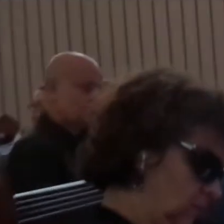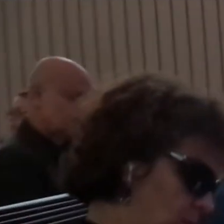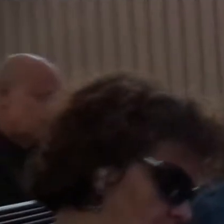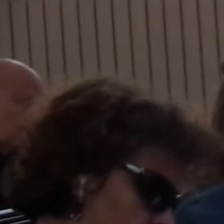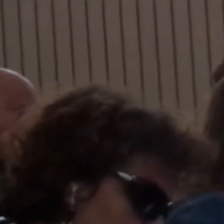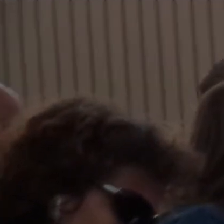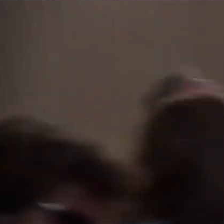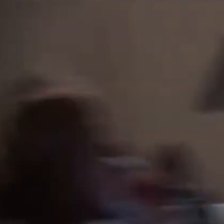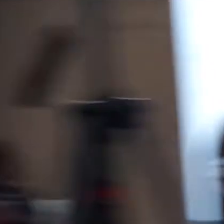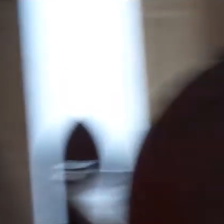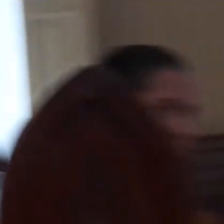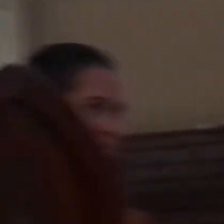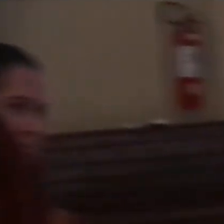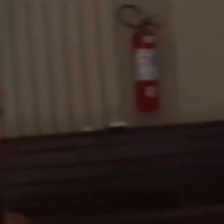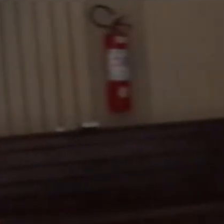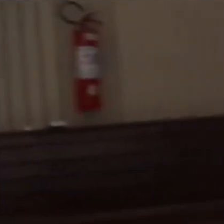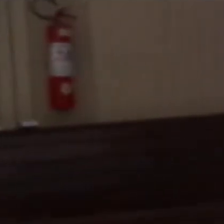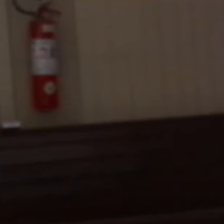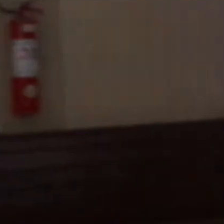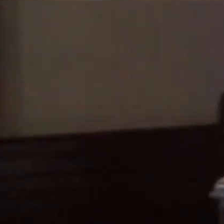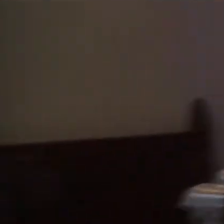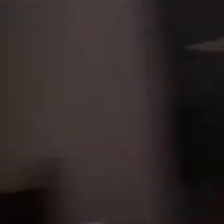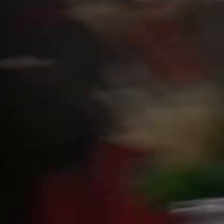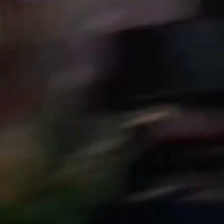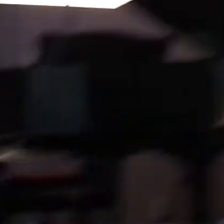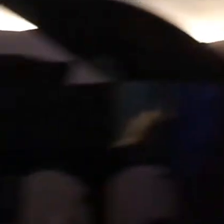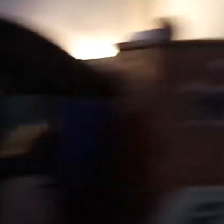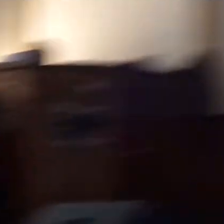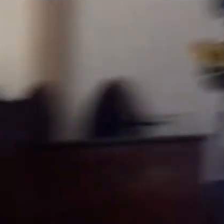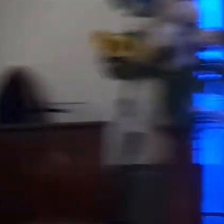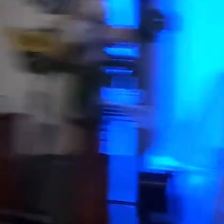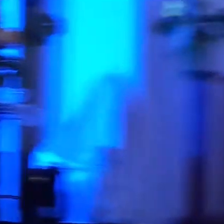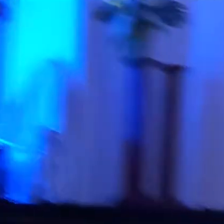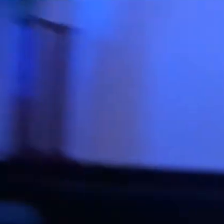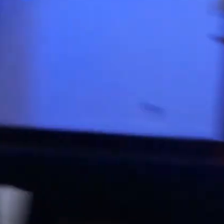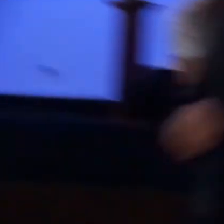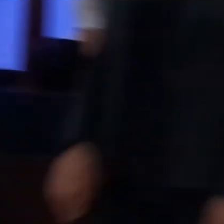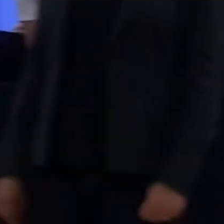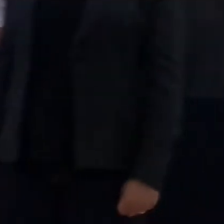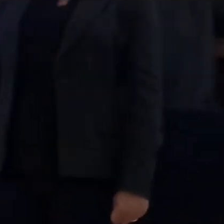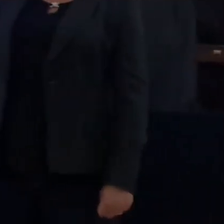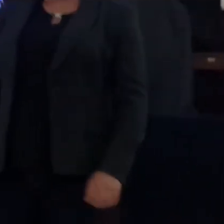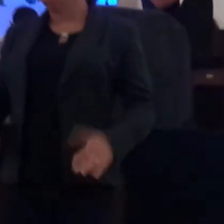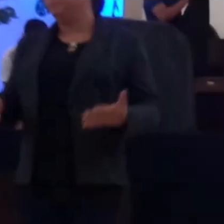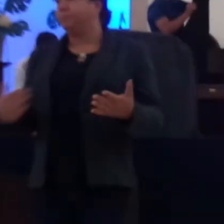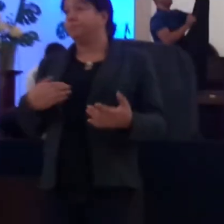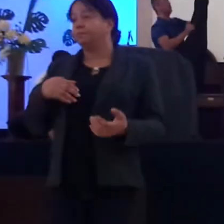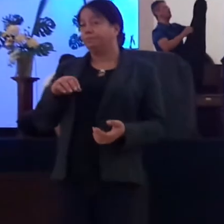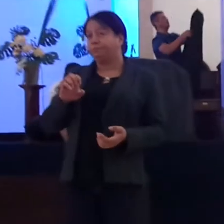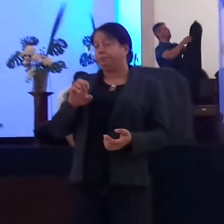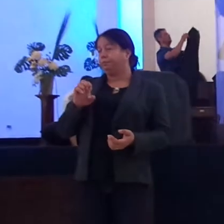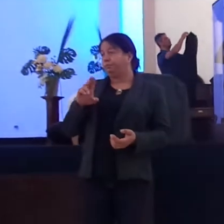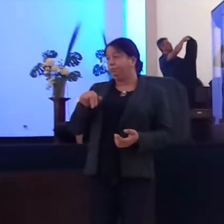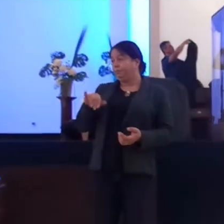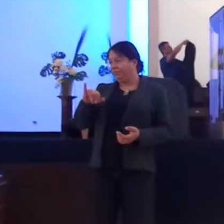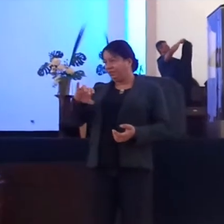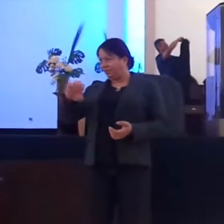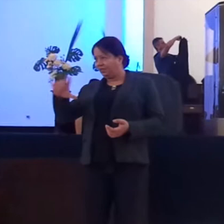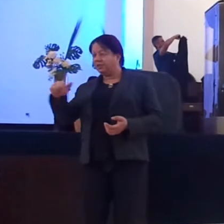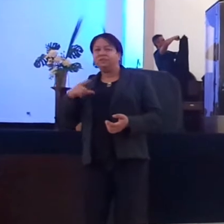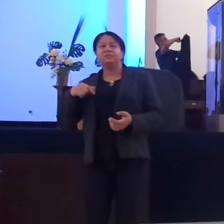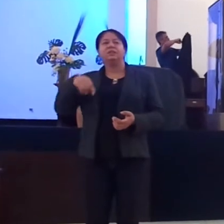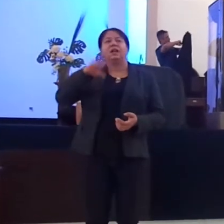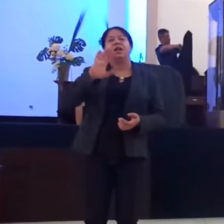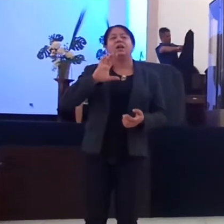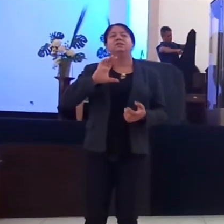ajudar pessoas que estão carentes, estão com fome, ato de misericórdia. Quando a dona Eunice está lá